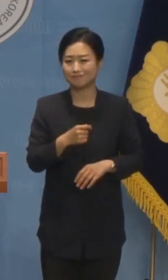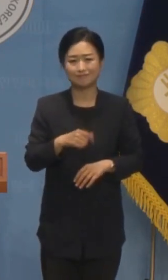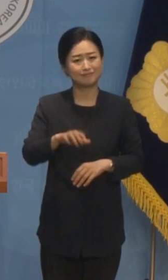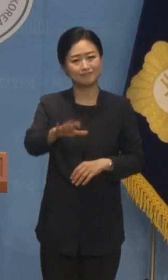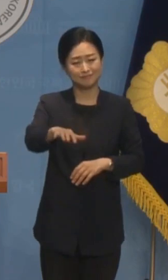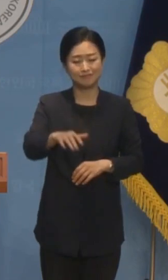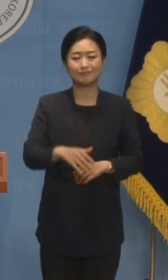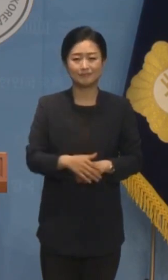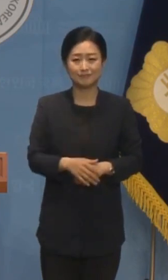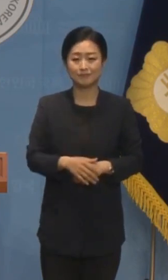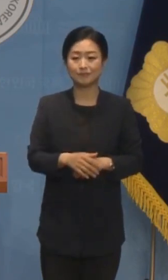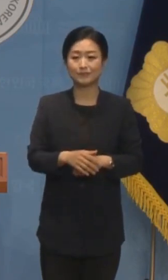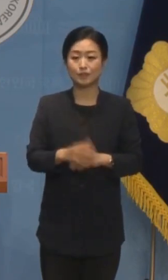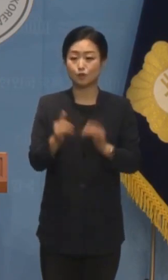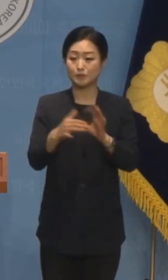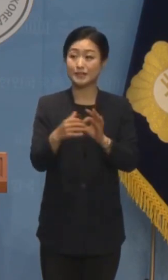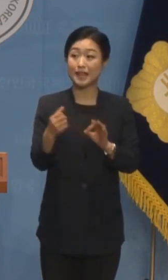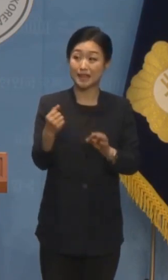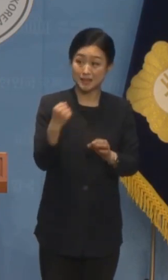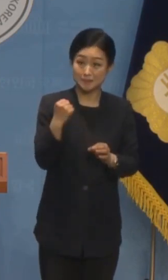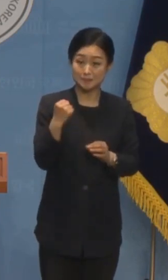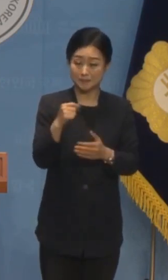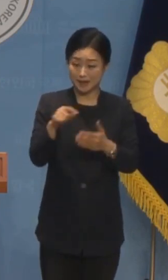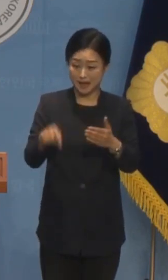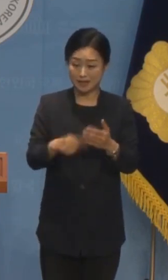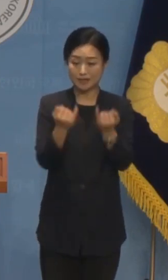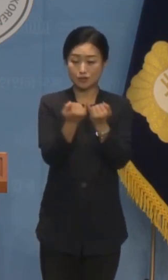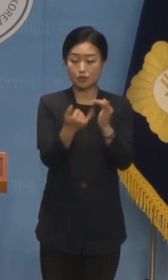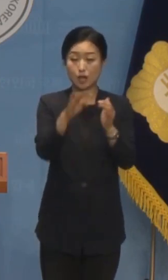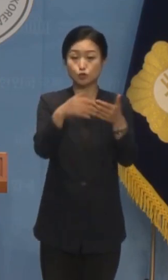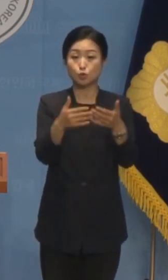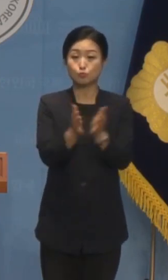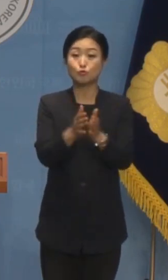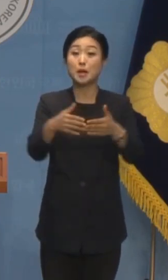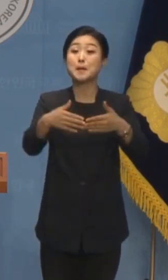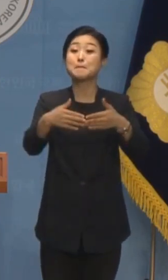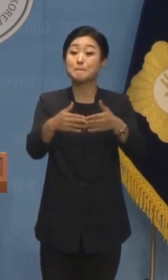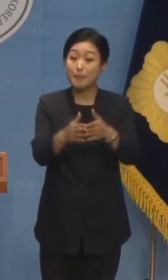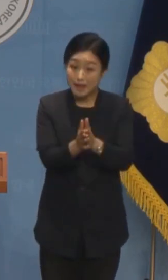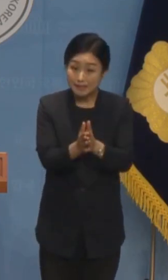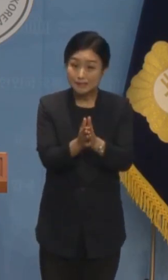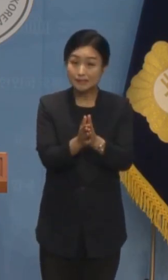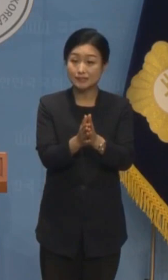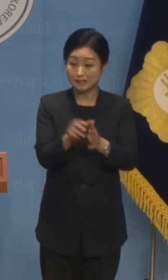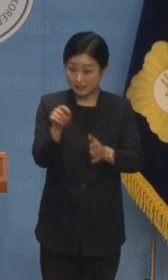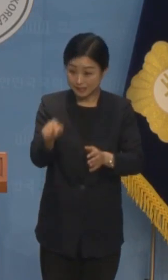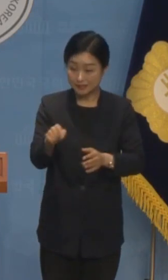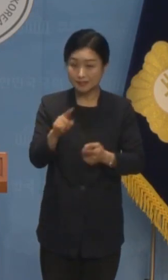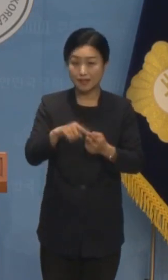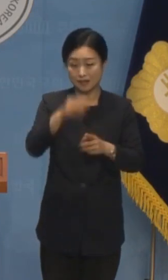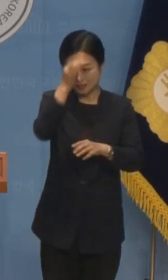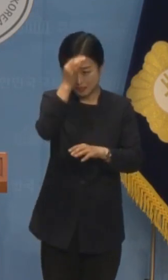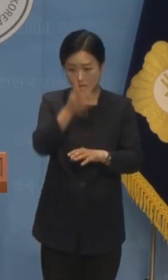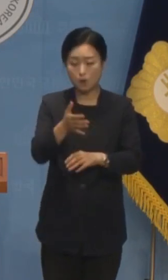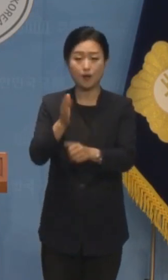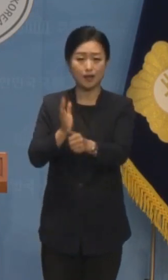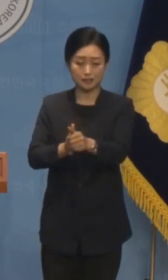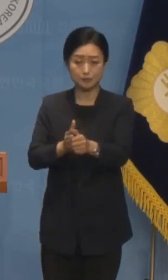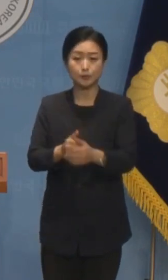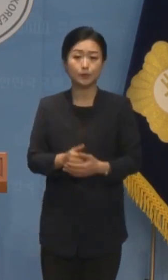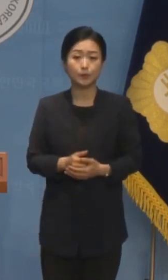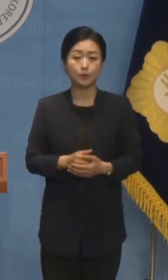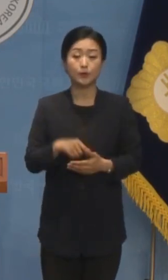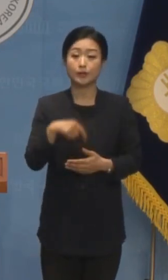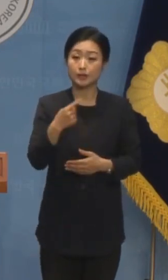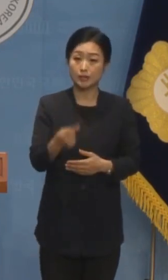잘못되었습니다. 국민의힘이 주장해왔던 여가부 폐지 당론이 잘못되었다는 인정부터 하십시오.